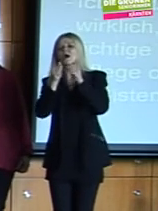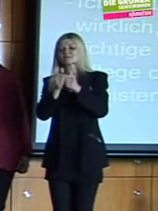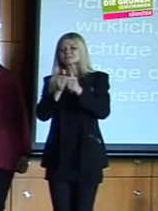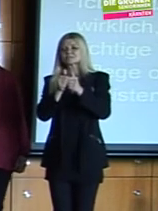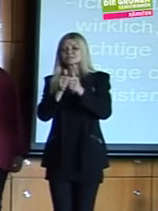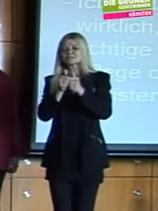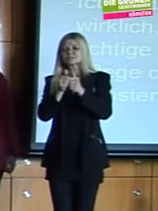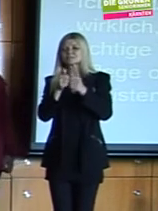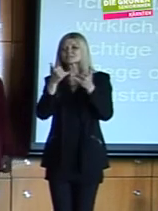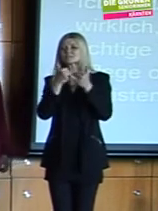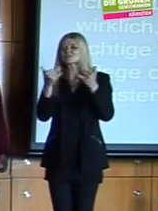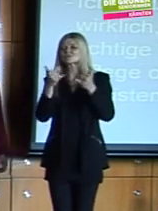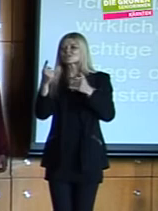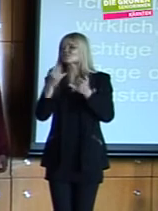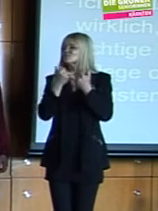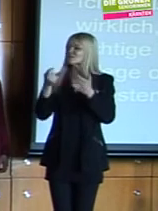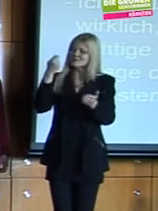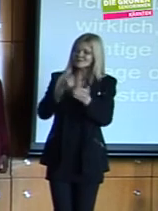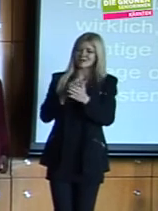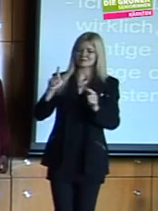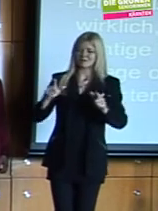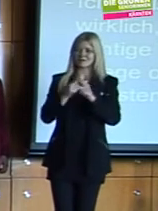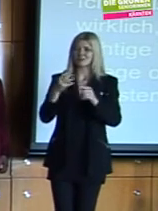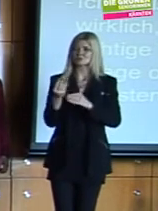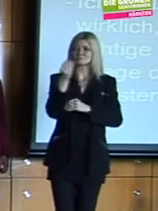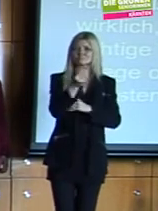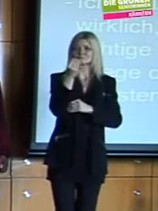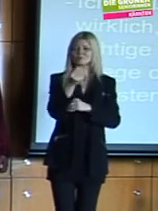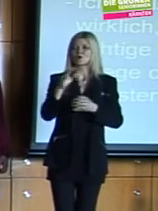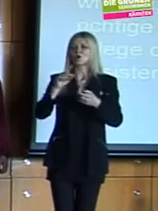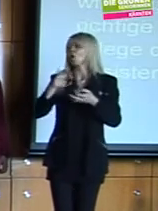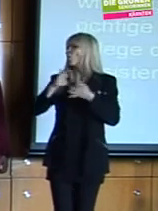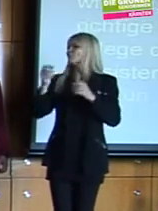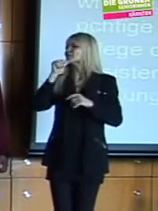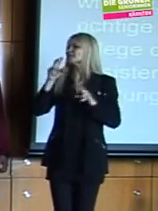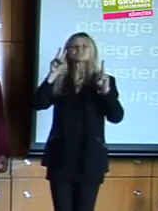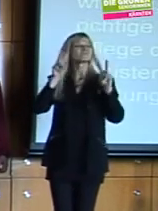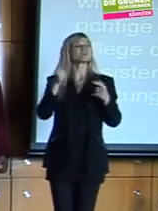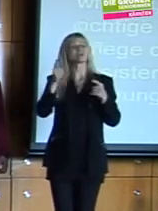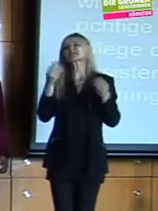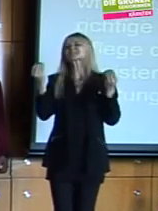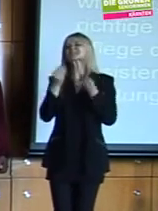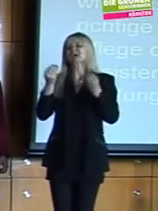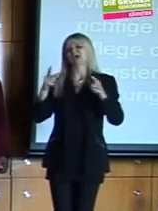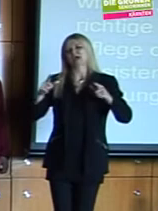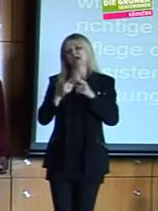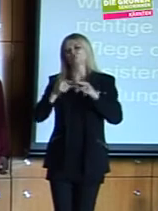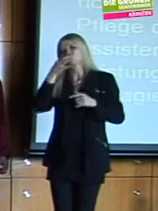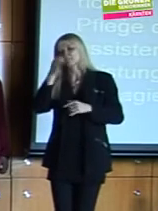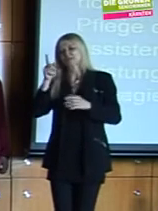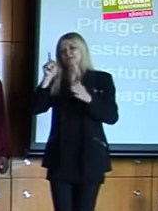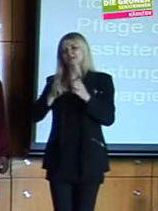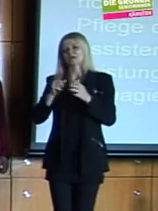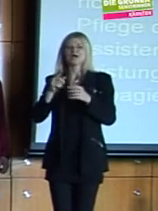der öffentlichen Hand zu propagieren, ob nicht Sachleistungen, Infrastruktur, andere Zuwendungen weitaus